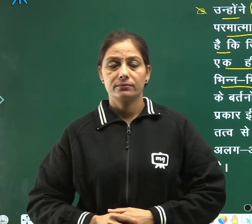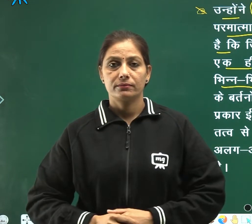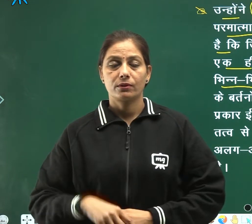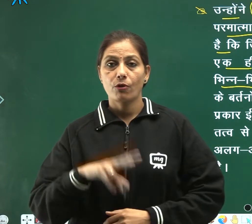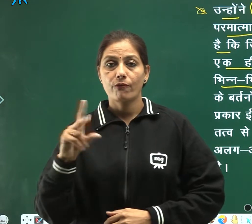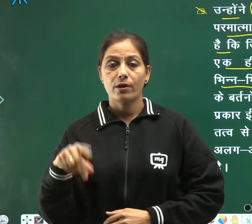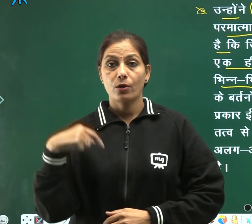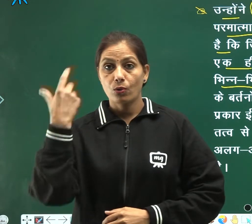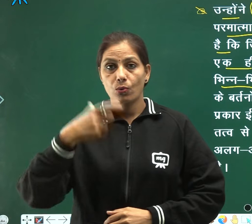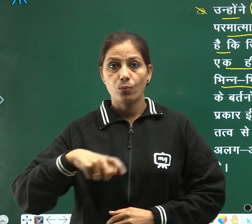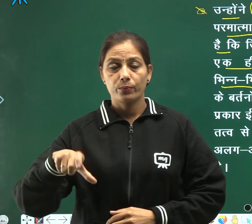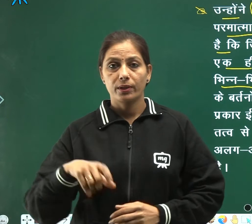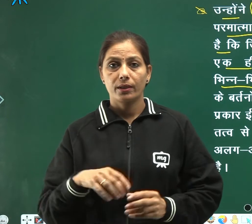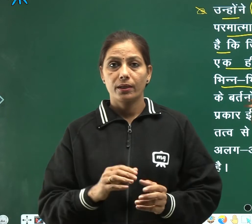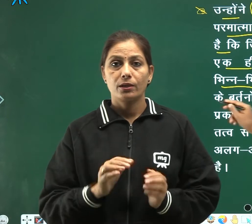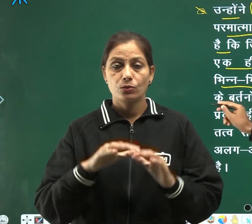व रूप के बर्तनों में